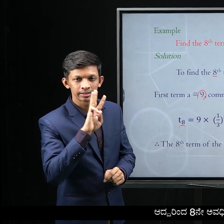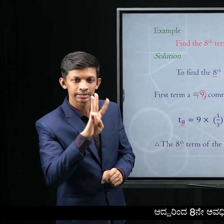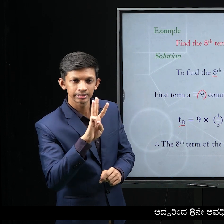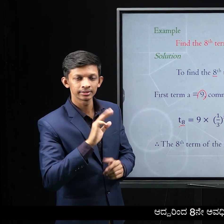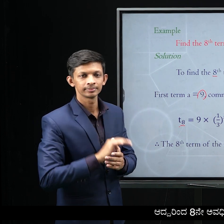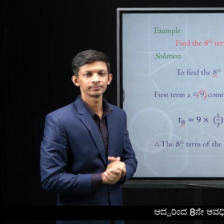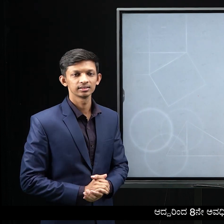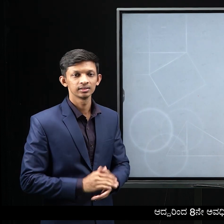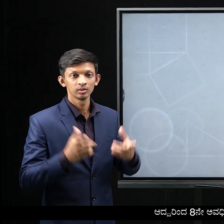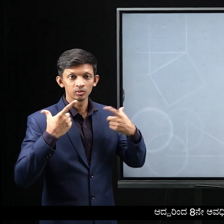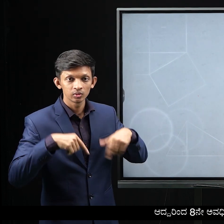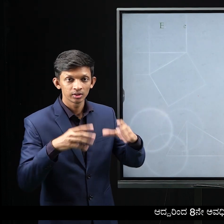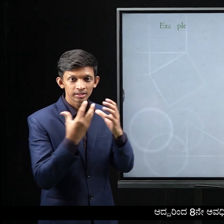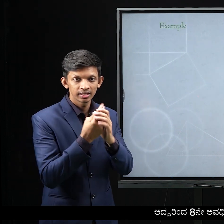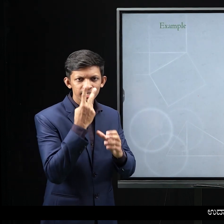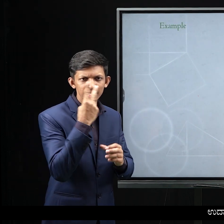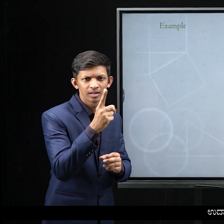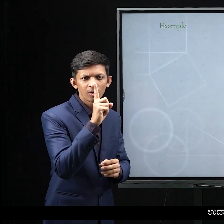1/243 ಆಗಿದೆ. ಉದಾಹರಣೆ,